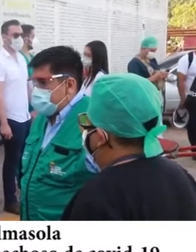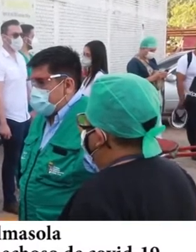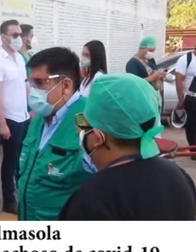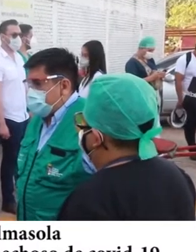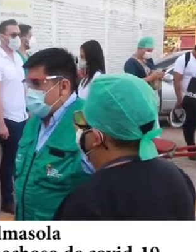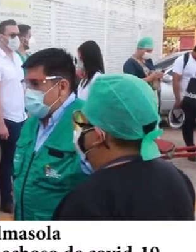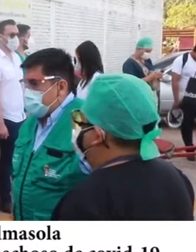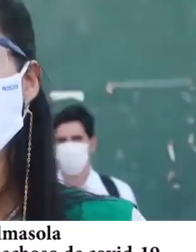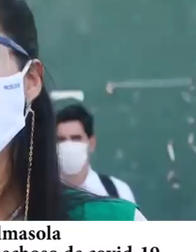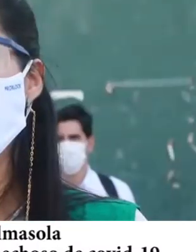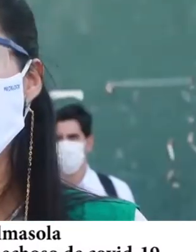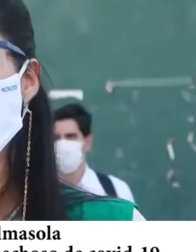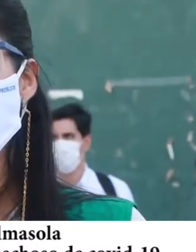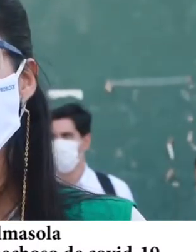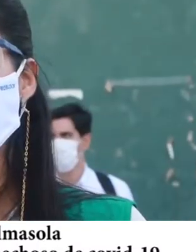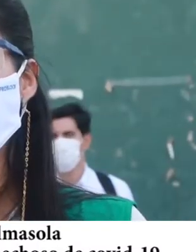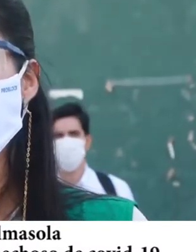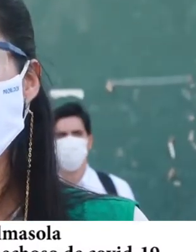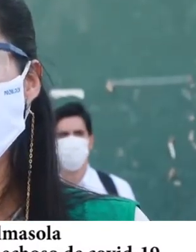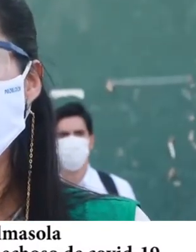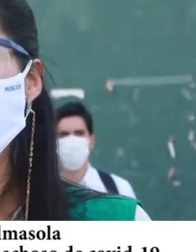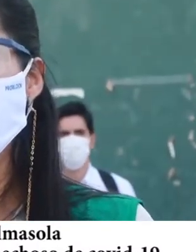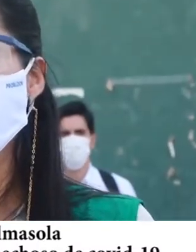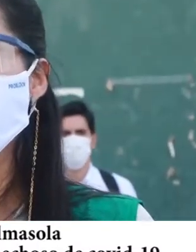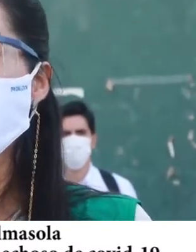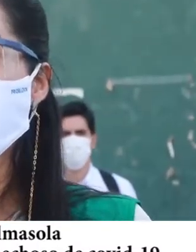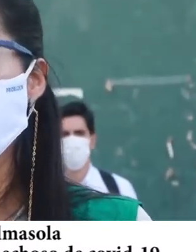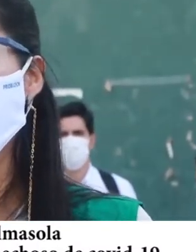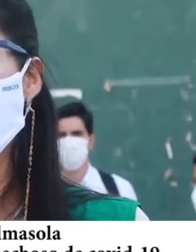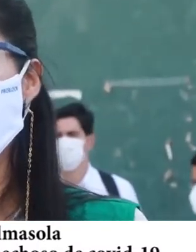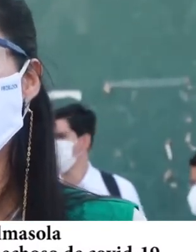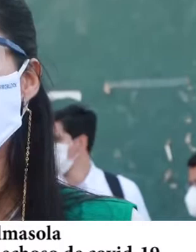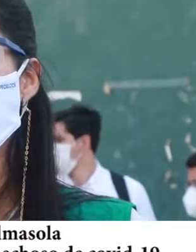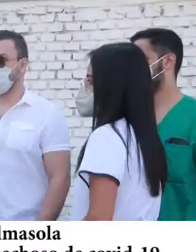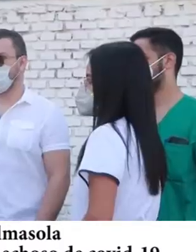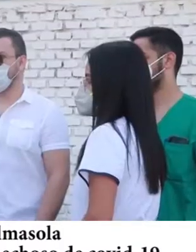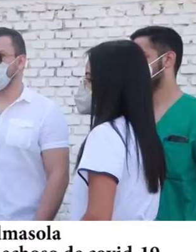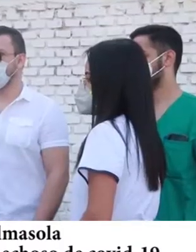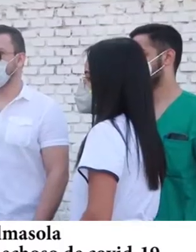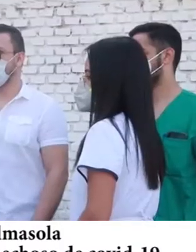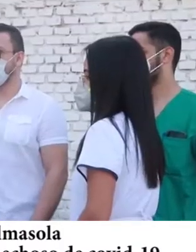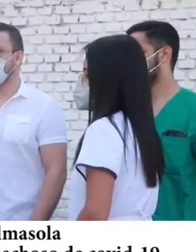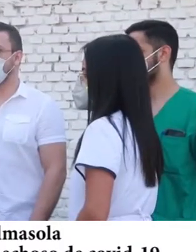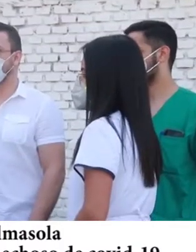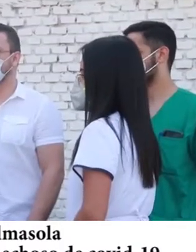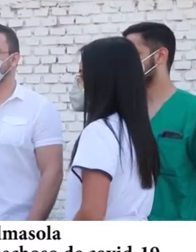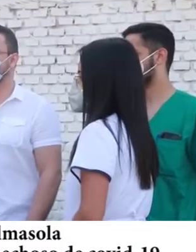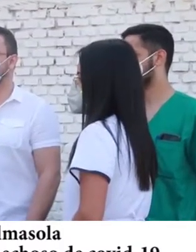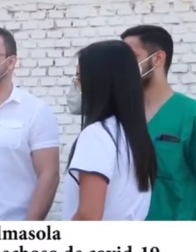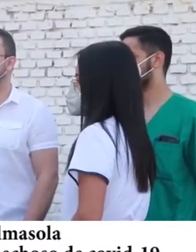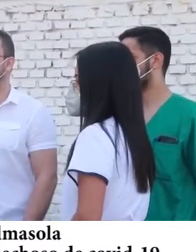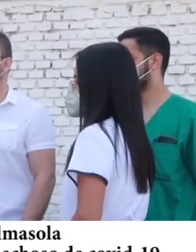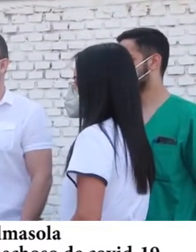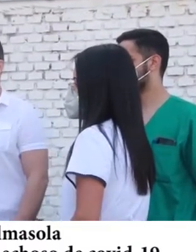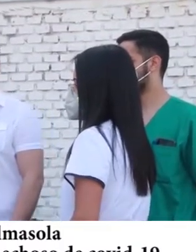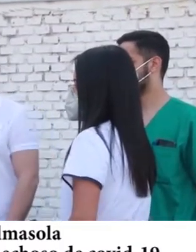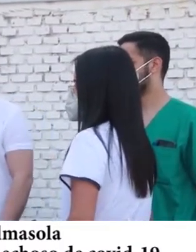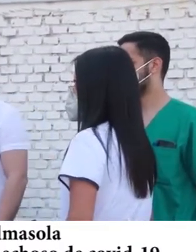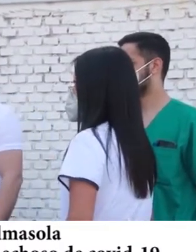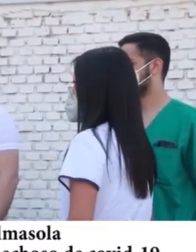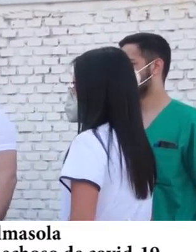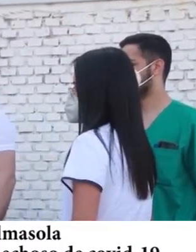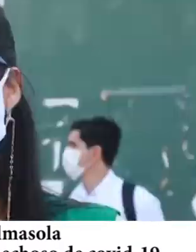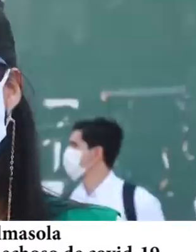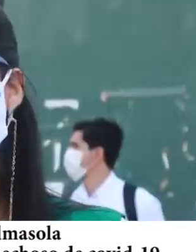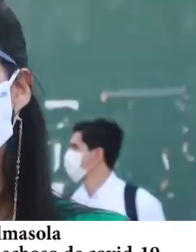dentro de Palmasola con los internos, con los privados de libertad. Vamos a hacer una revisión, una evaluación de todas